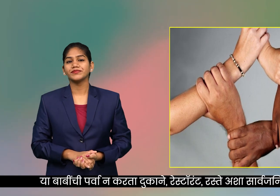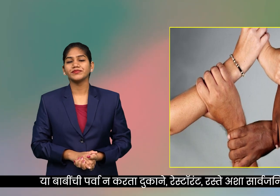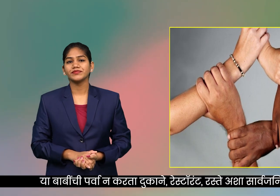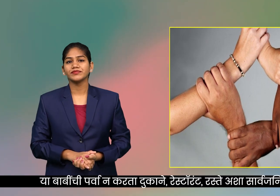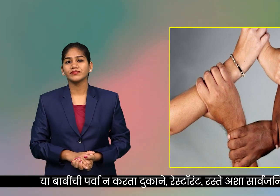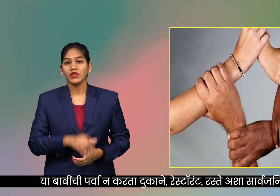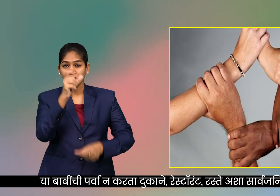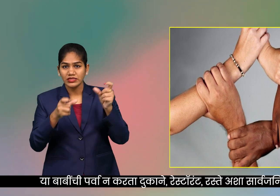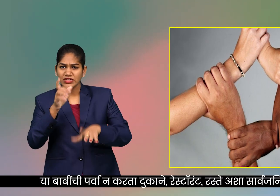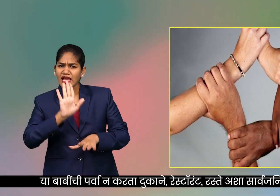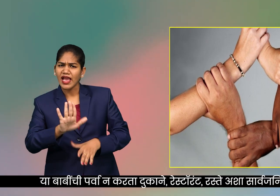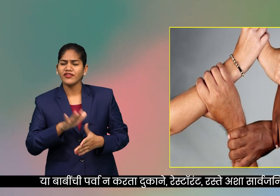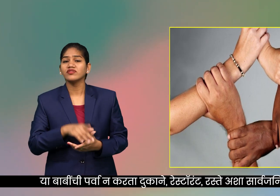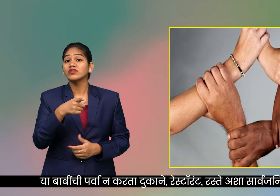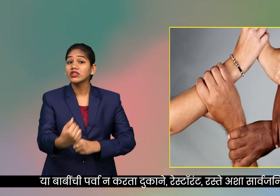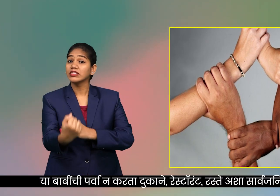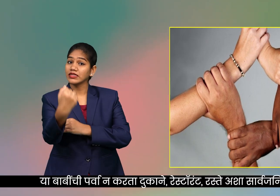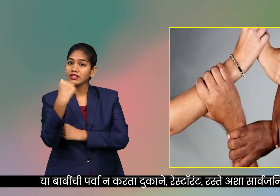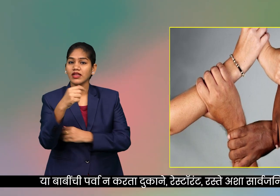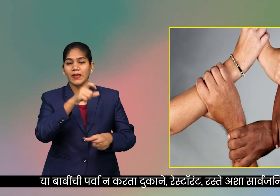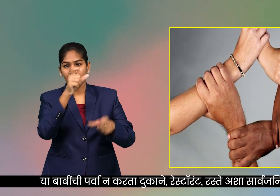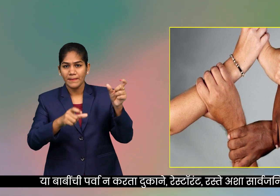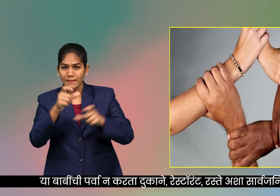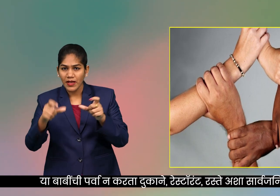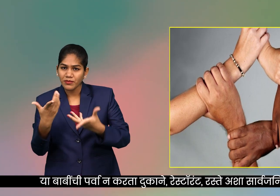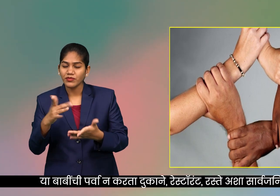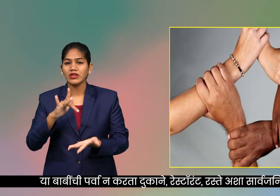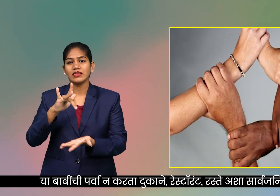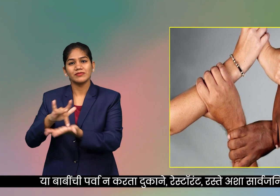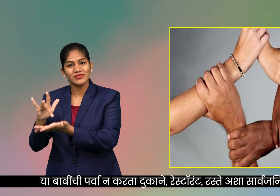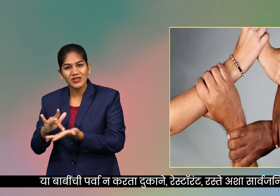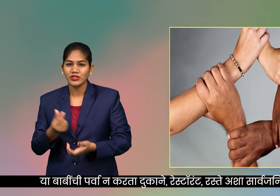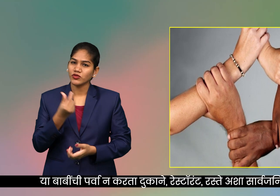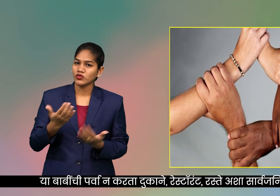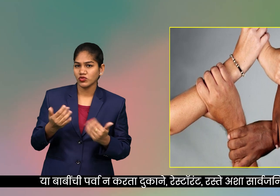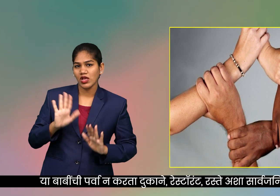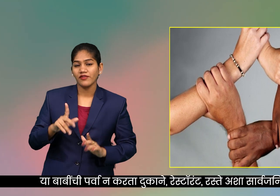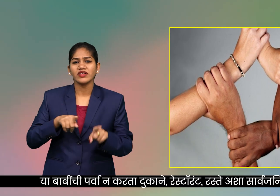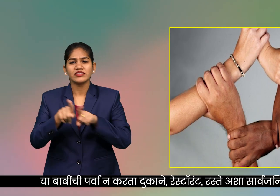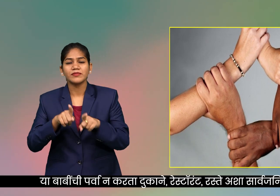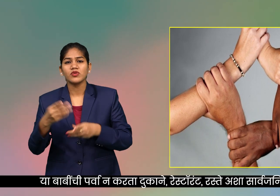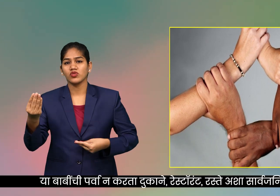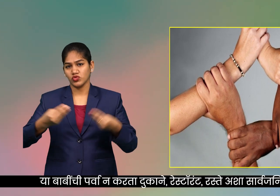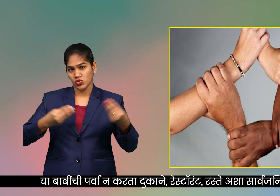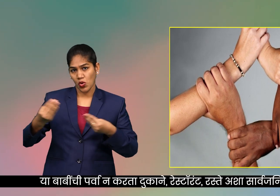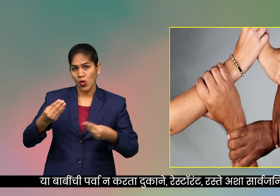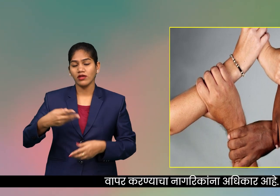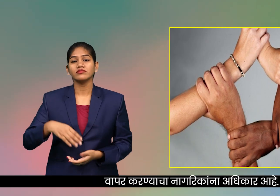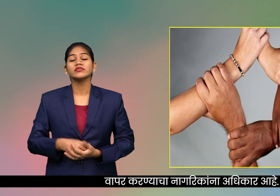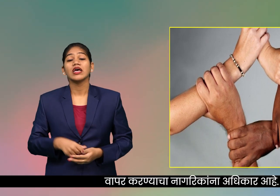या बाबींची पर्वा न करता दुकाने, रेस्टॉरंट्स, रस्ते अशा सार्वजनिक ठिकाणांचा वापर